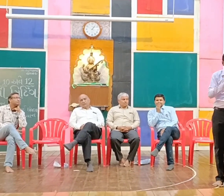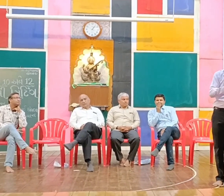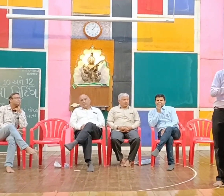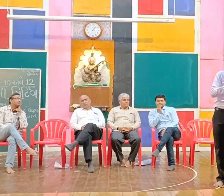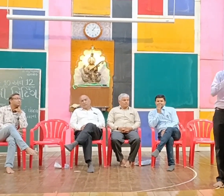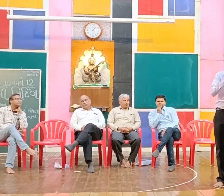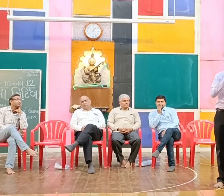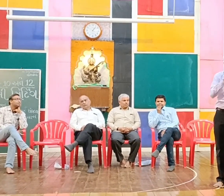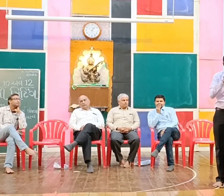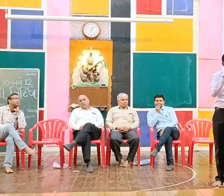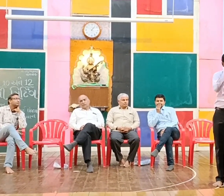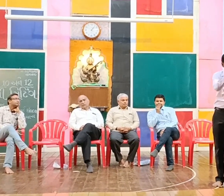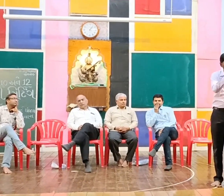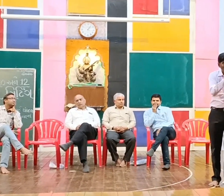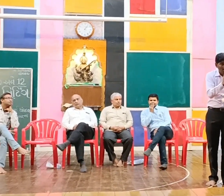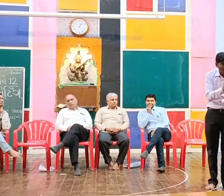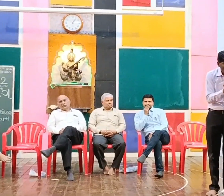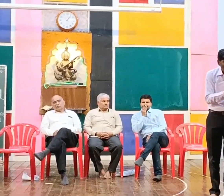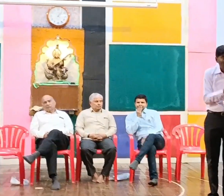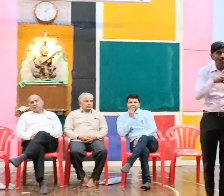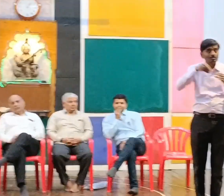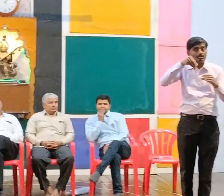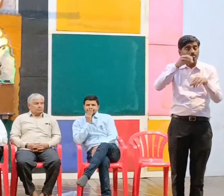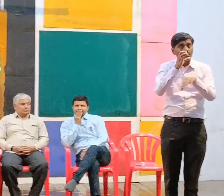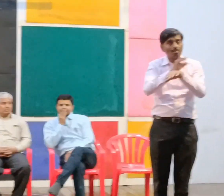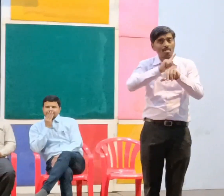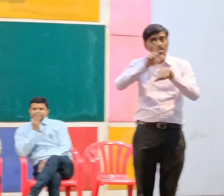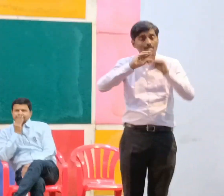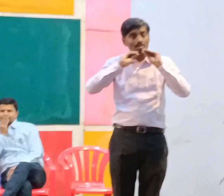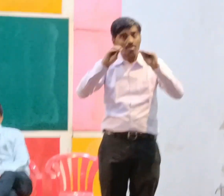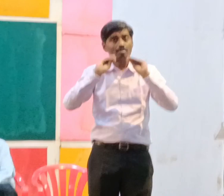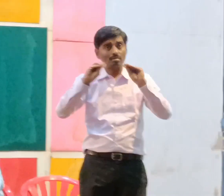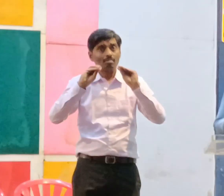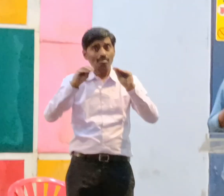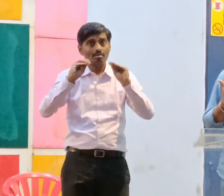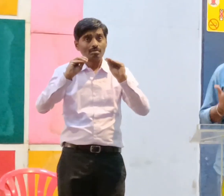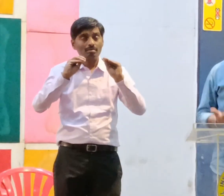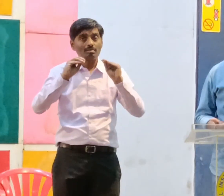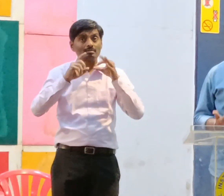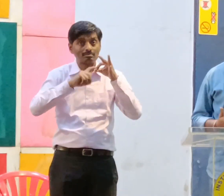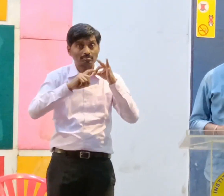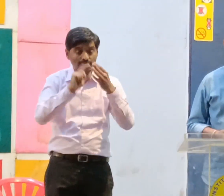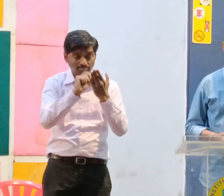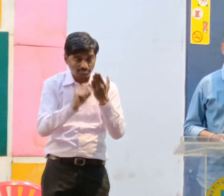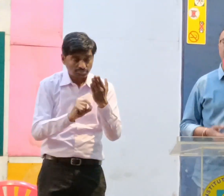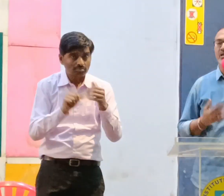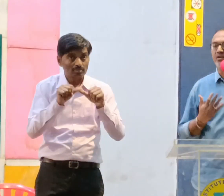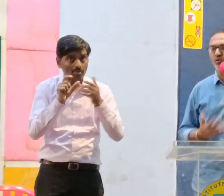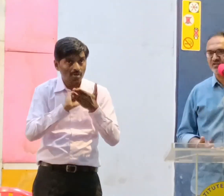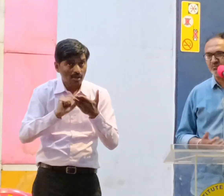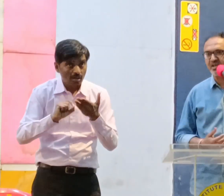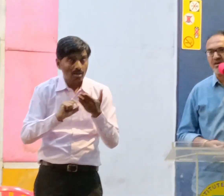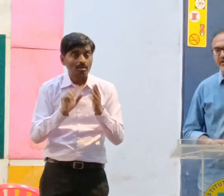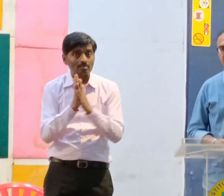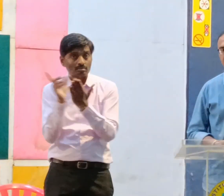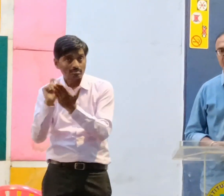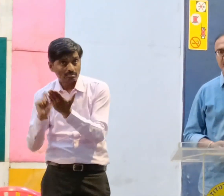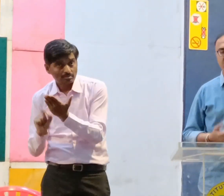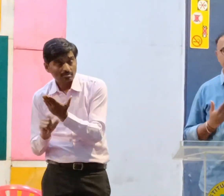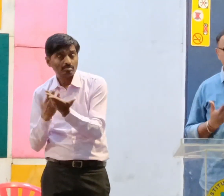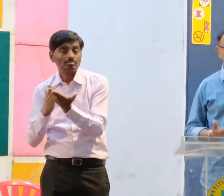અને બારમાનો આખો સિલેબસ એ ભણે, એ ભણીને એમાંથી પાછા પ્રશ્નો તૈયાર કરે, એની નોટ્સ